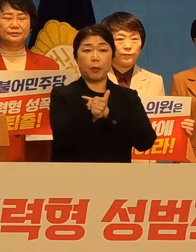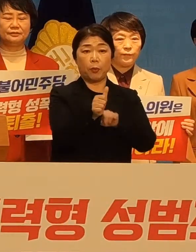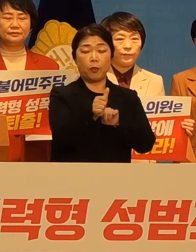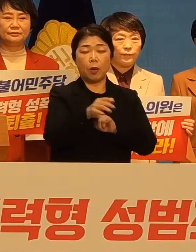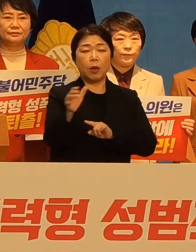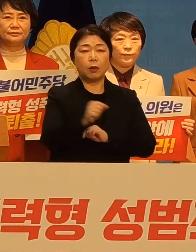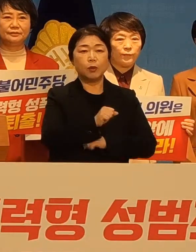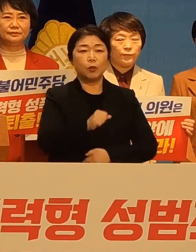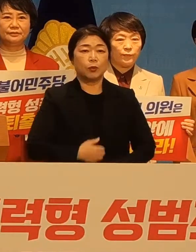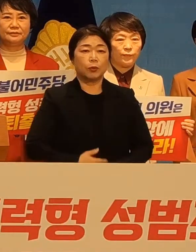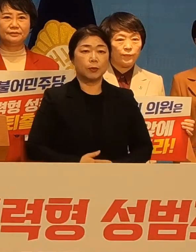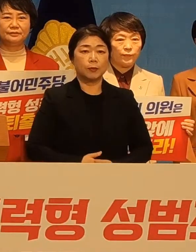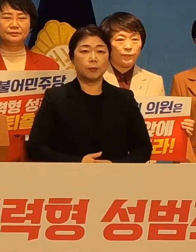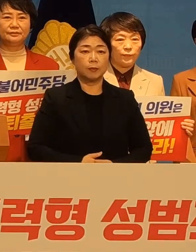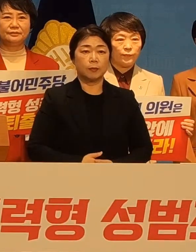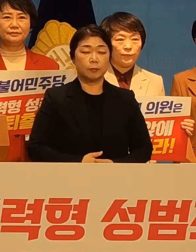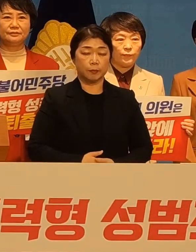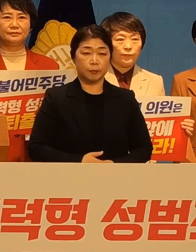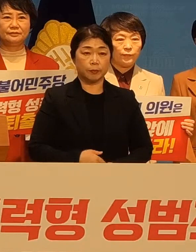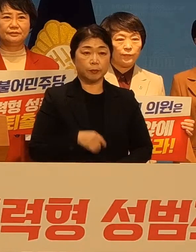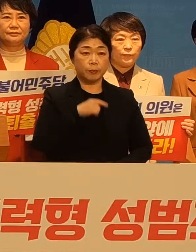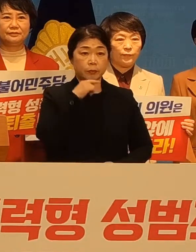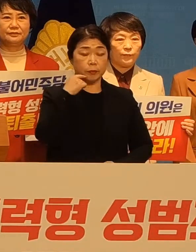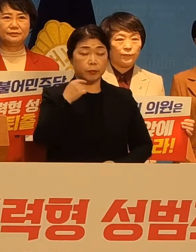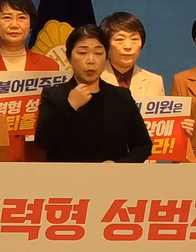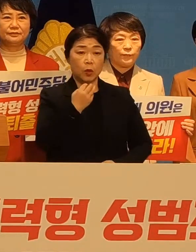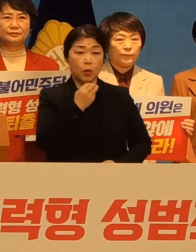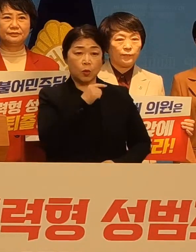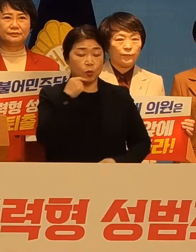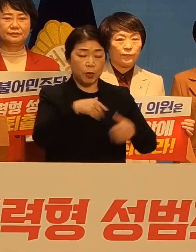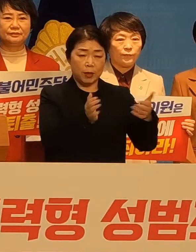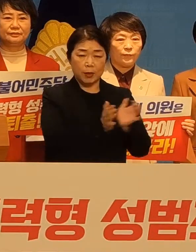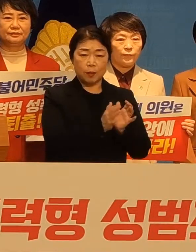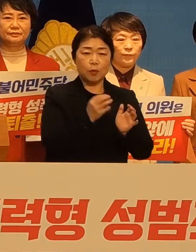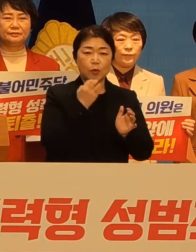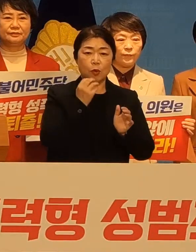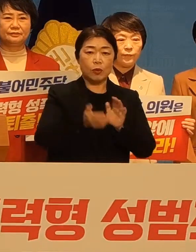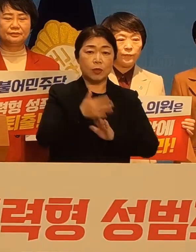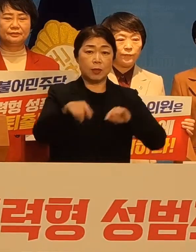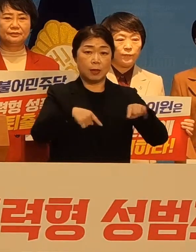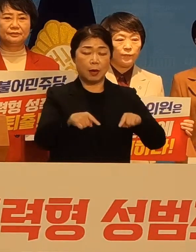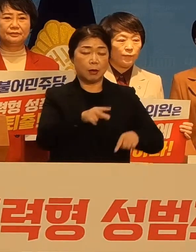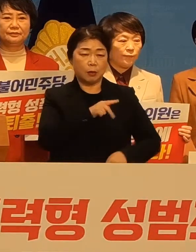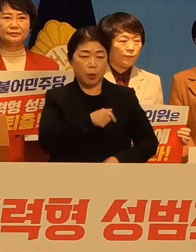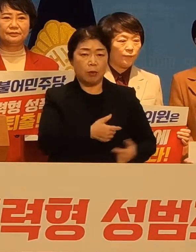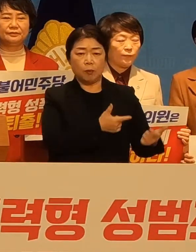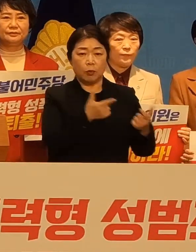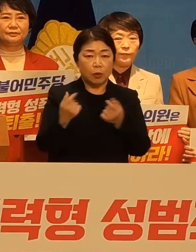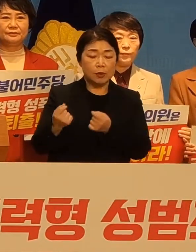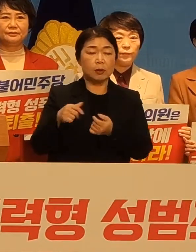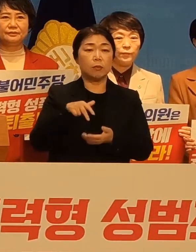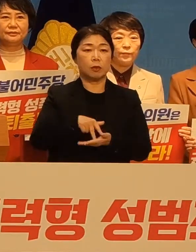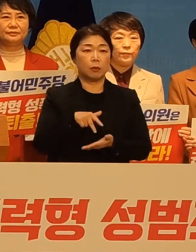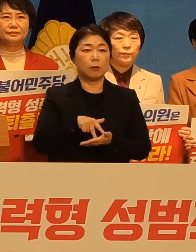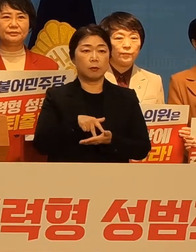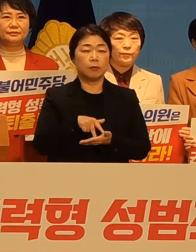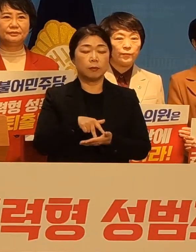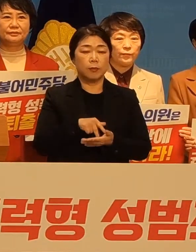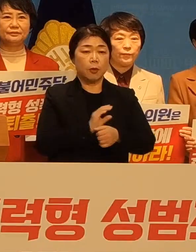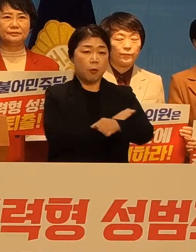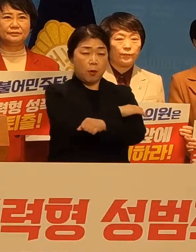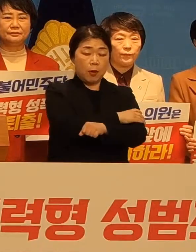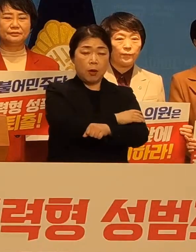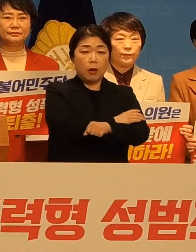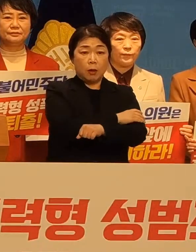저희 국민의힘 서울시당 모든 일원들, 이 자리에 계신 여성 의원들을 비롯한 남녀 모든 일원들은